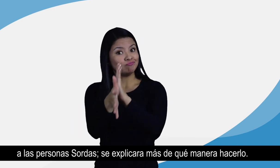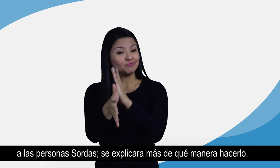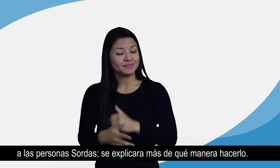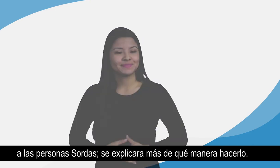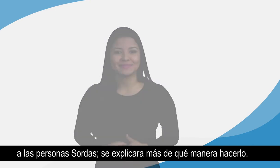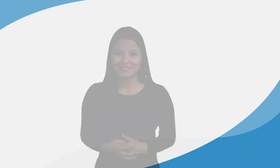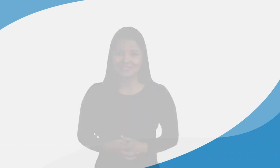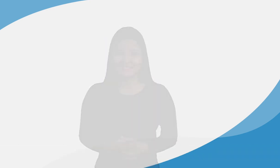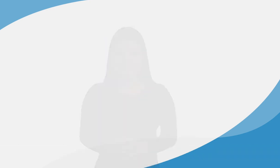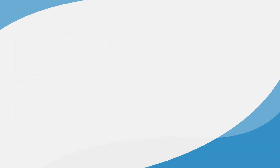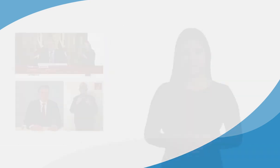hacerlo.